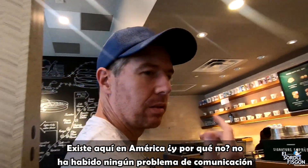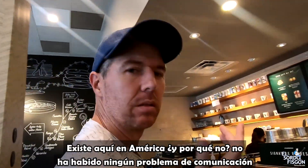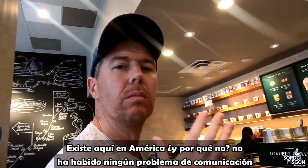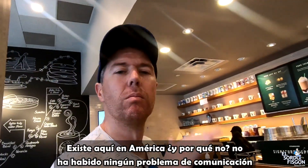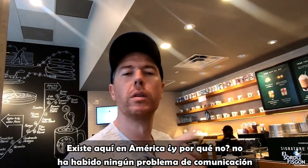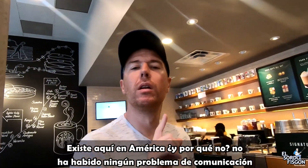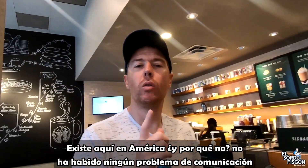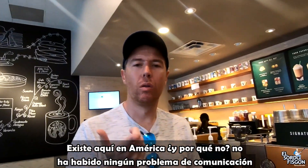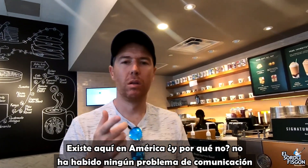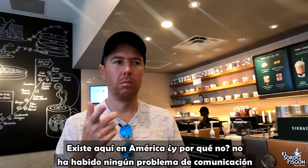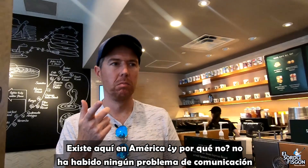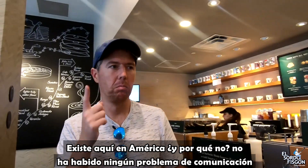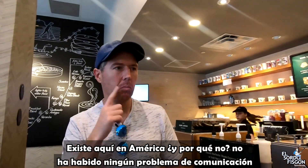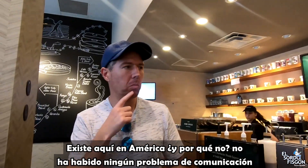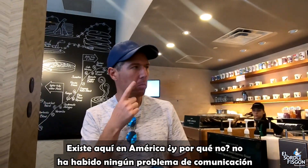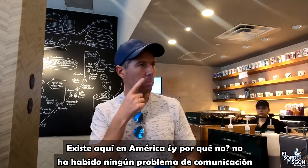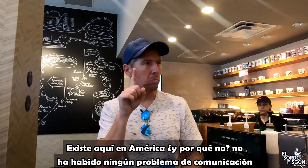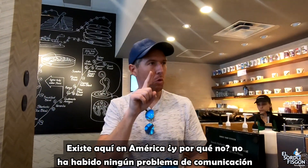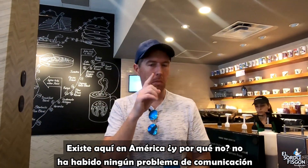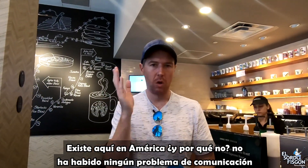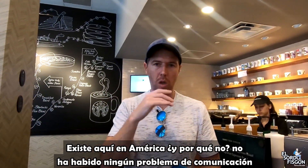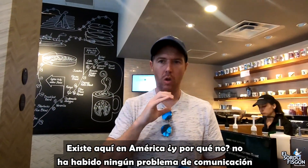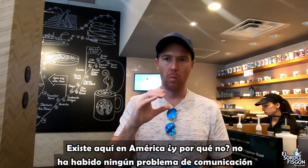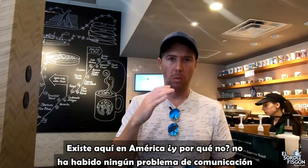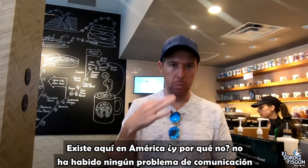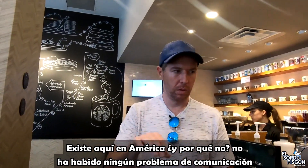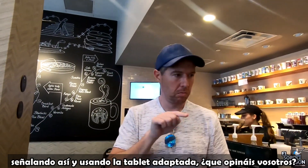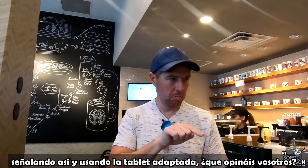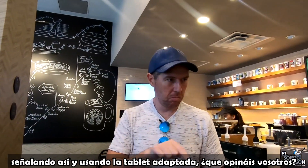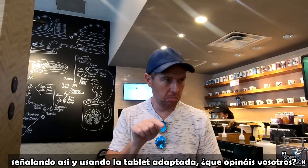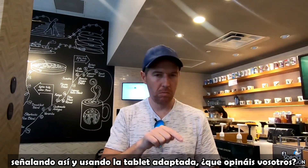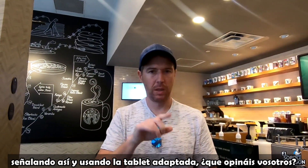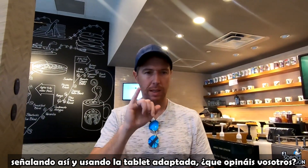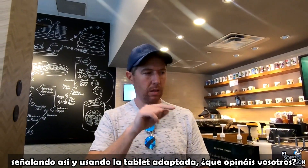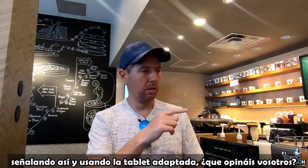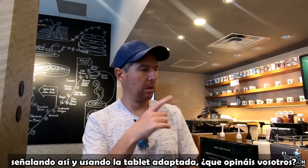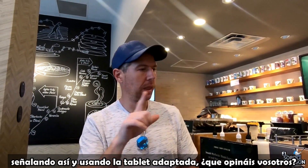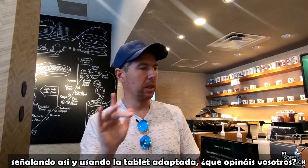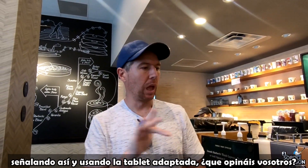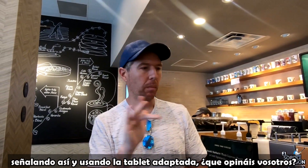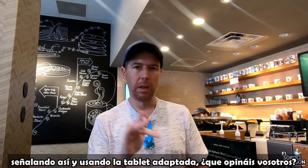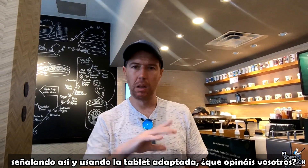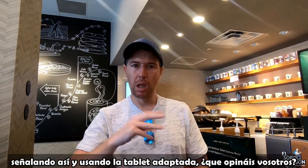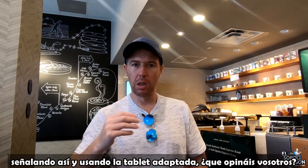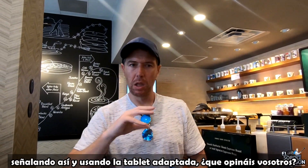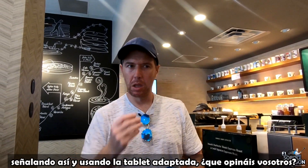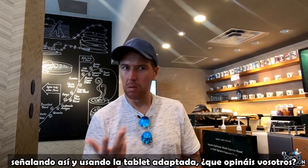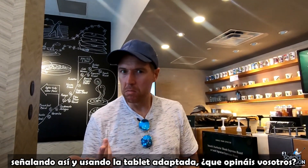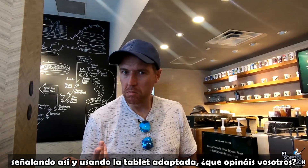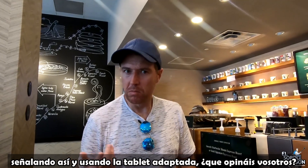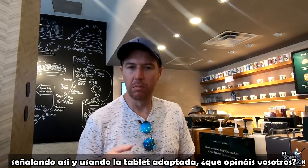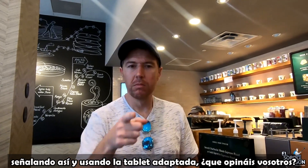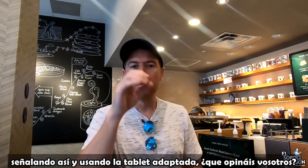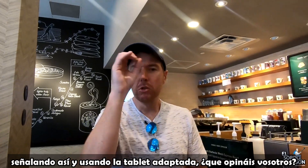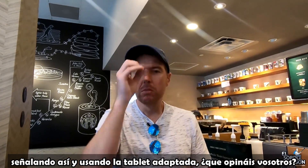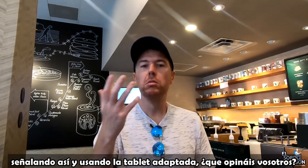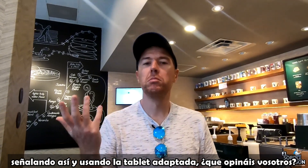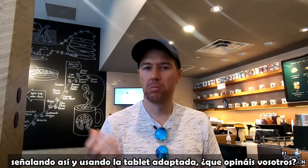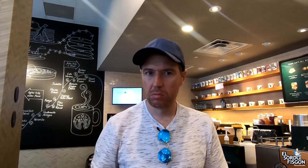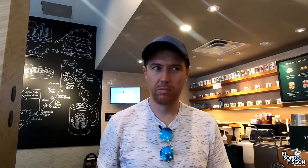sordos. Existe aquí en América. ¿Y por qué no? No ha habido ningún problema de comunicación, señalando así y usando la tableta adaptada. ¿Qué opináis vosotros?